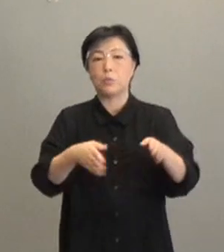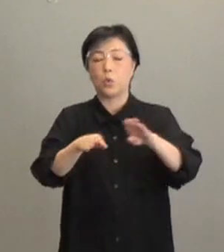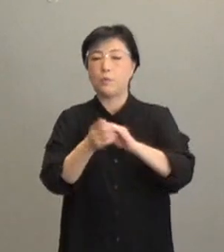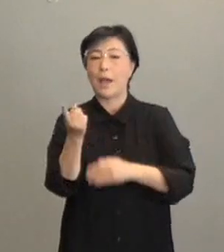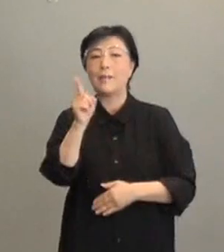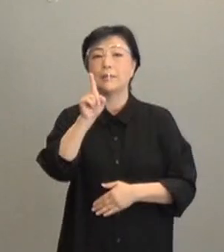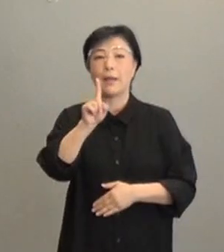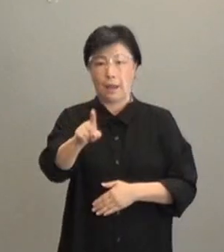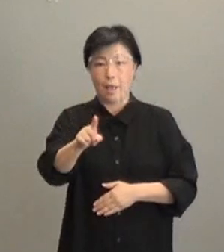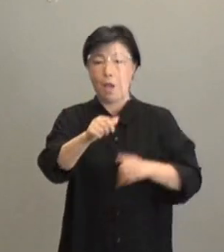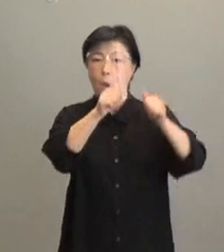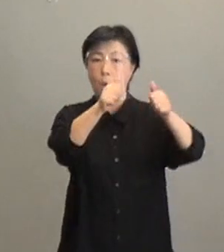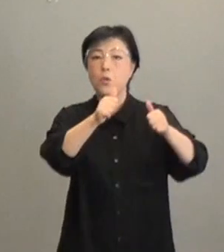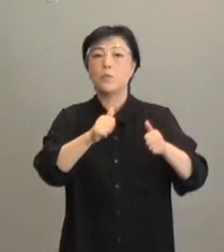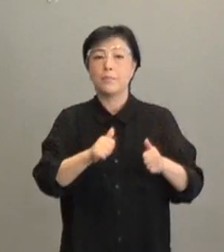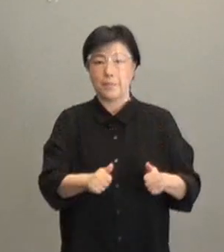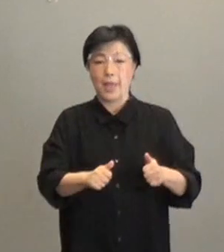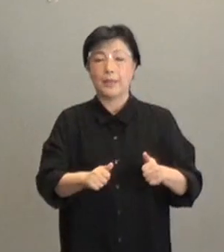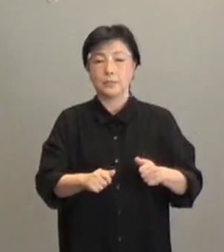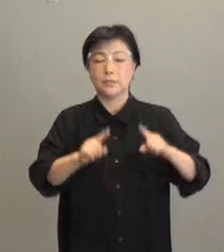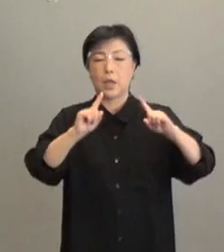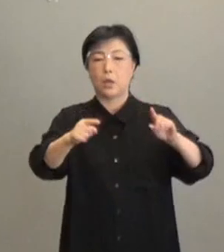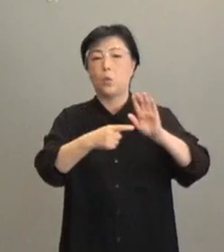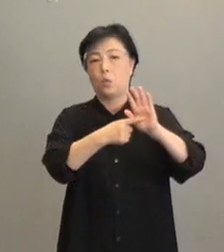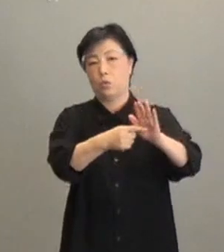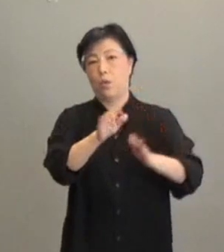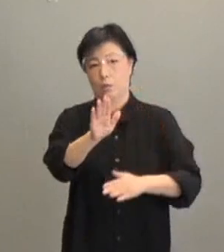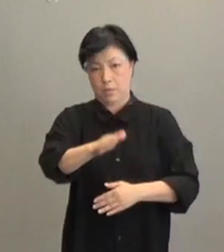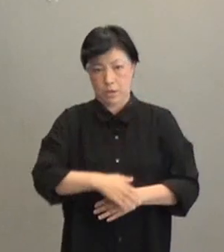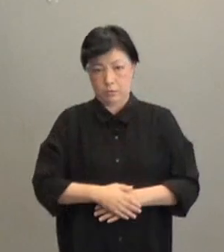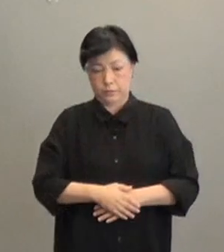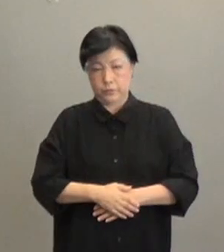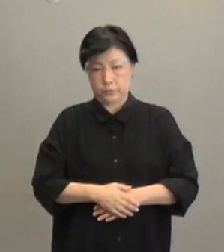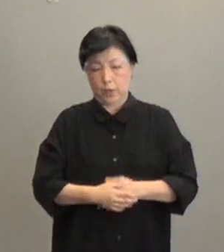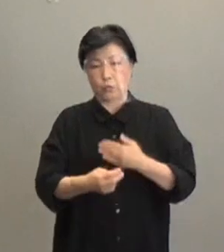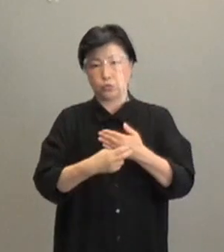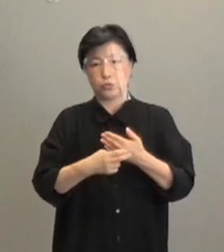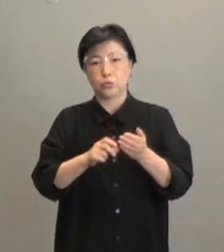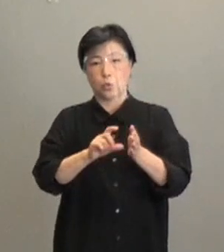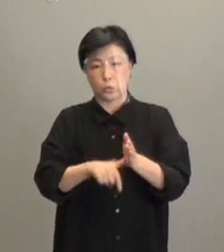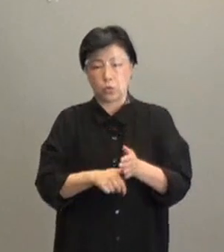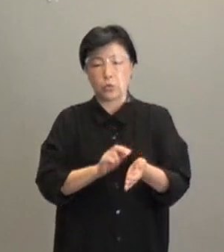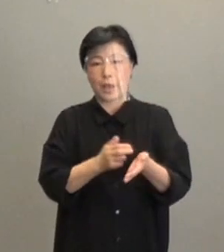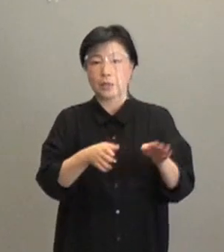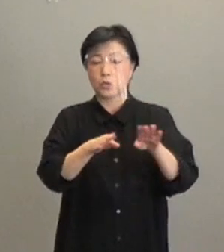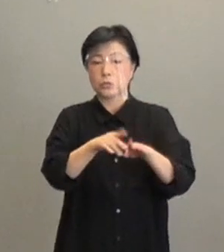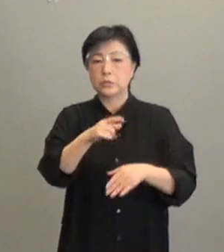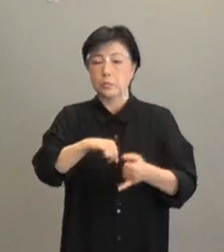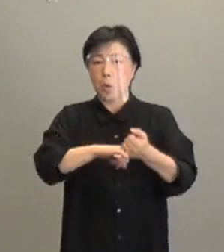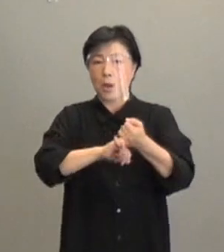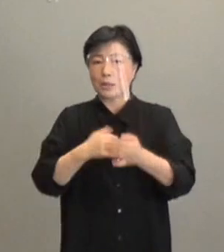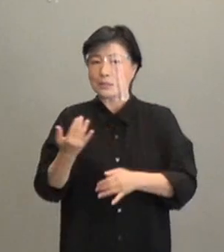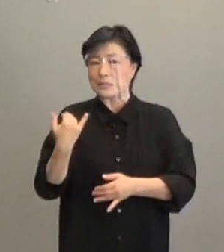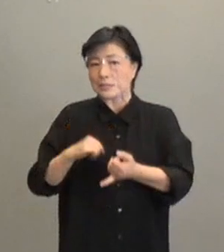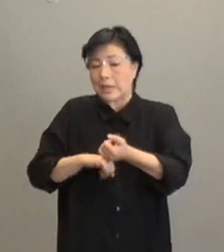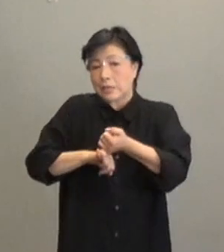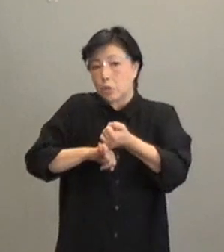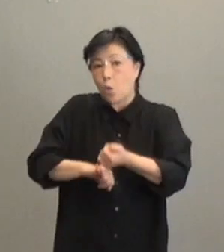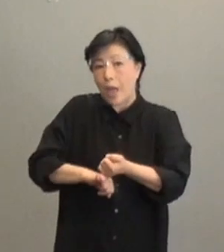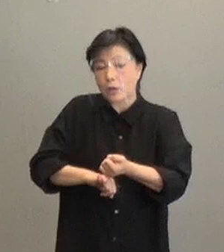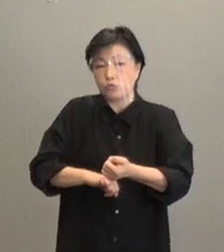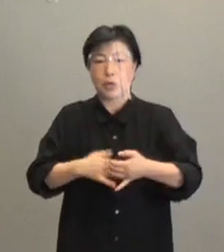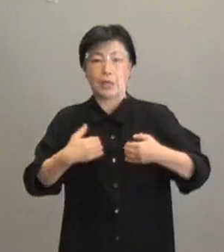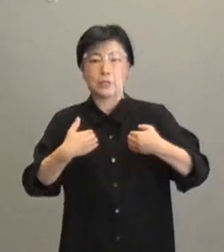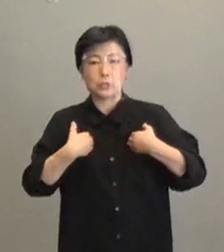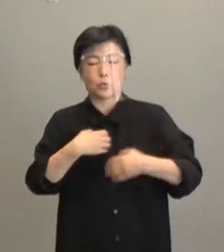から千葉県のホームページで公表をいたします。受診にあたっては各医療機関に対して必ず事前予約が必要となりますので、